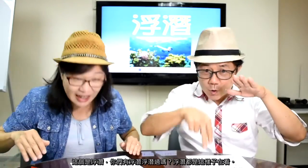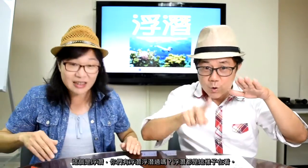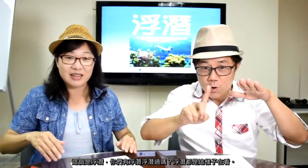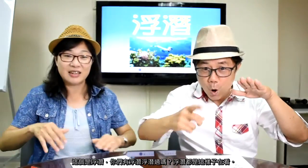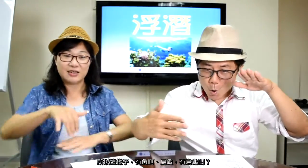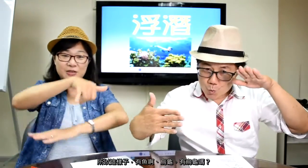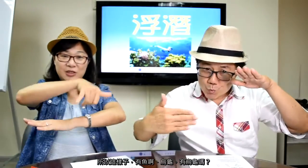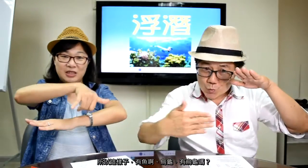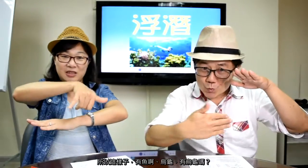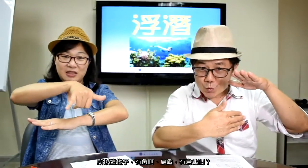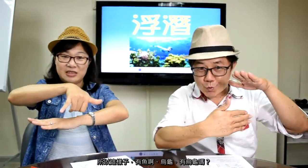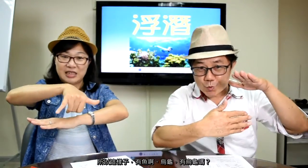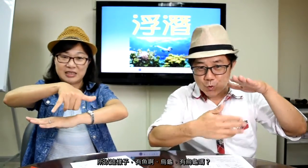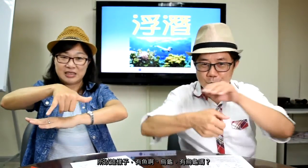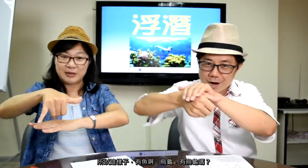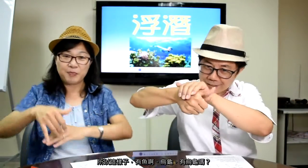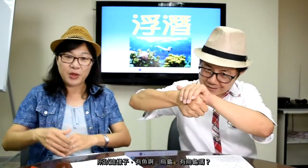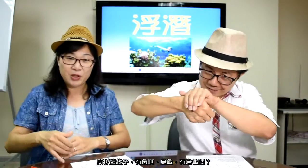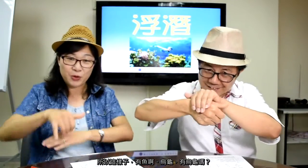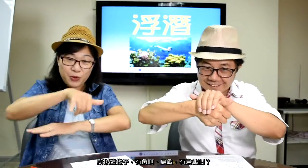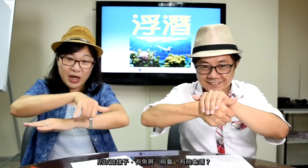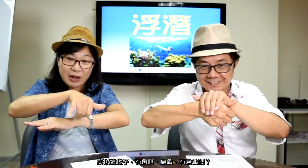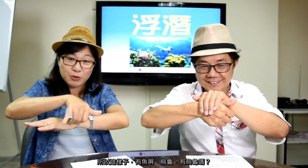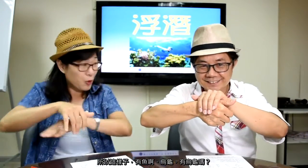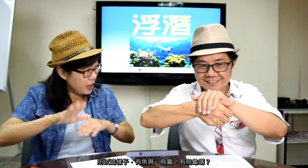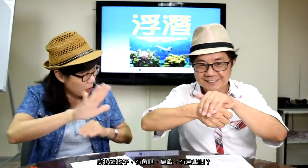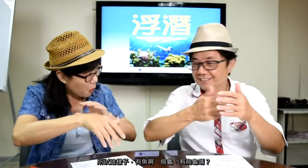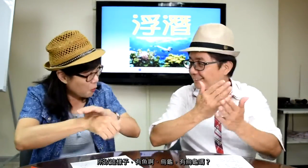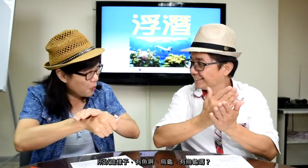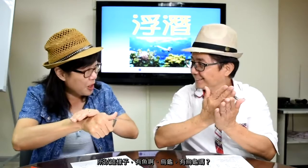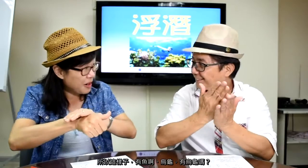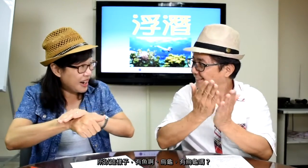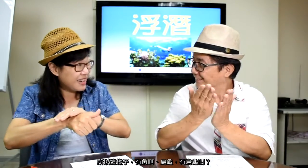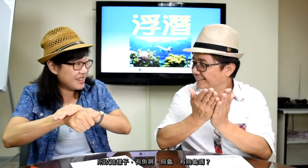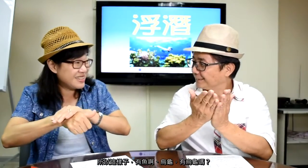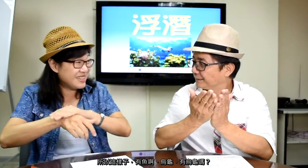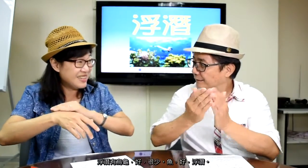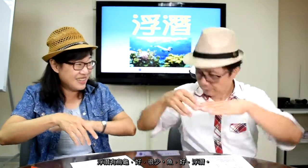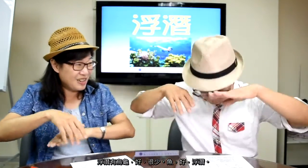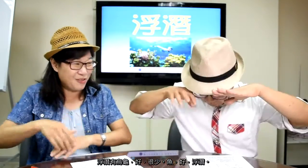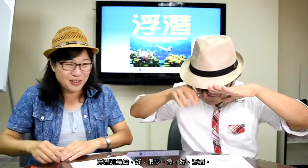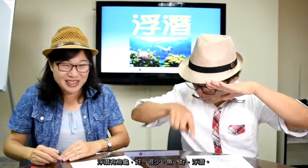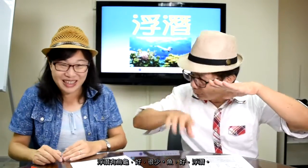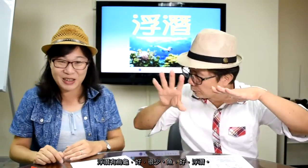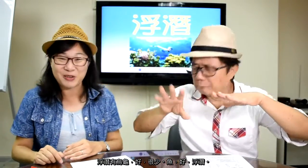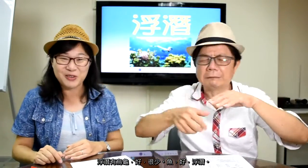看，所以这样子。有鱼啊，乌龟，有乌龟吗？浮潜有乌